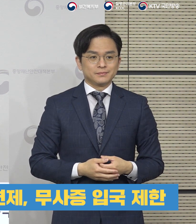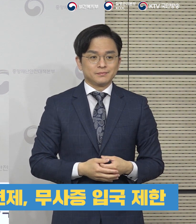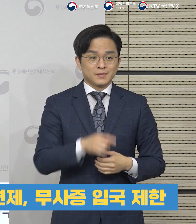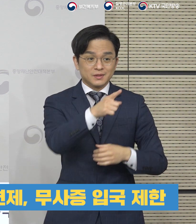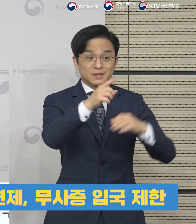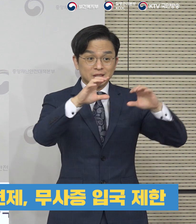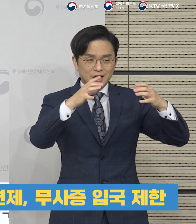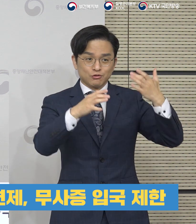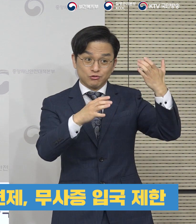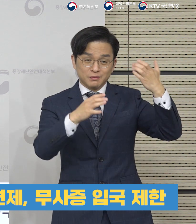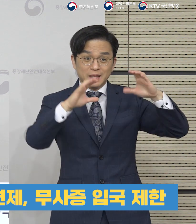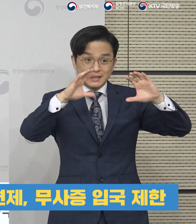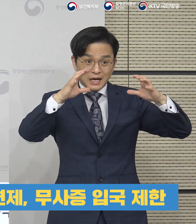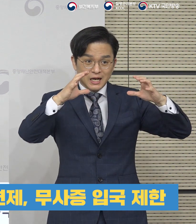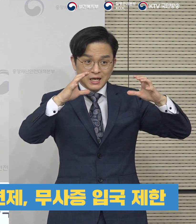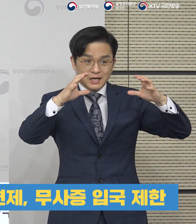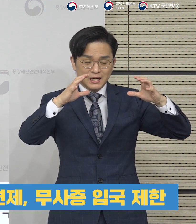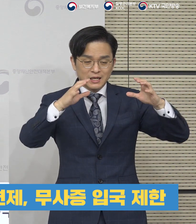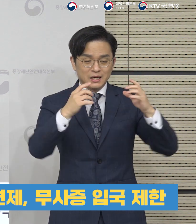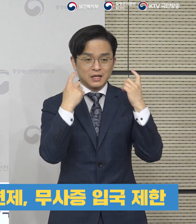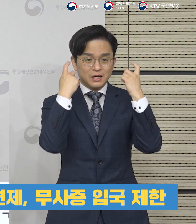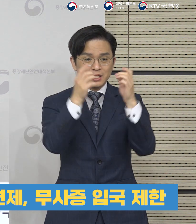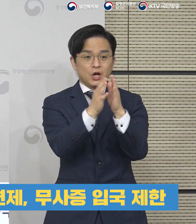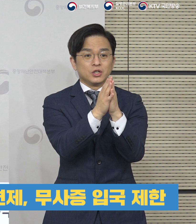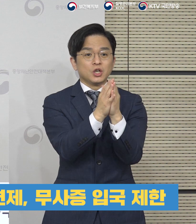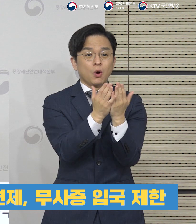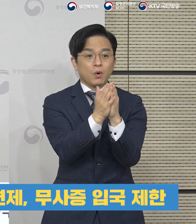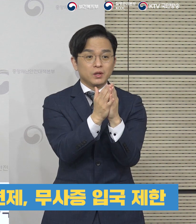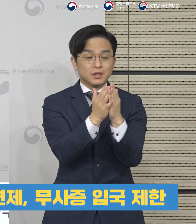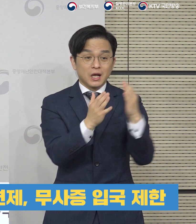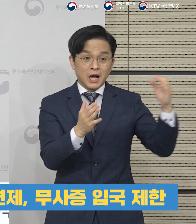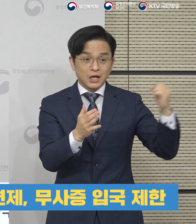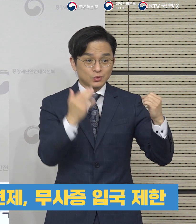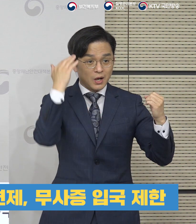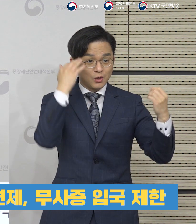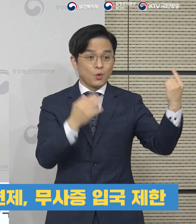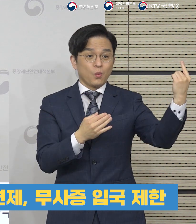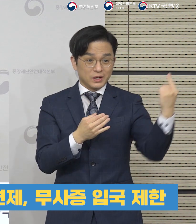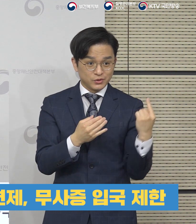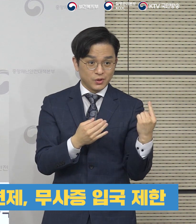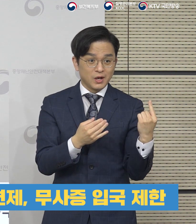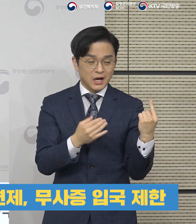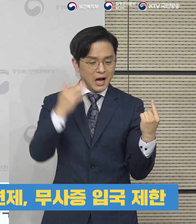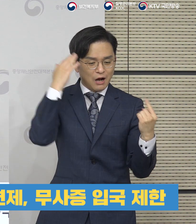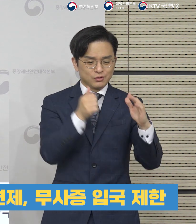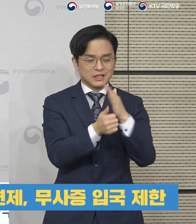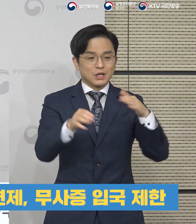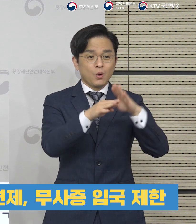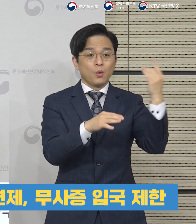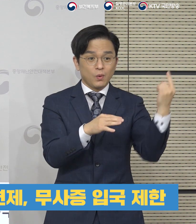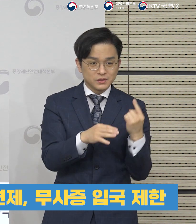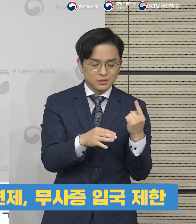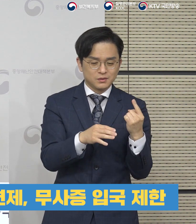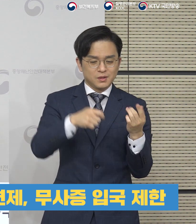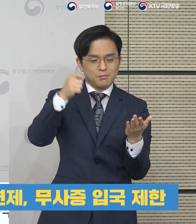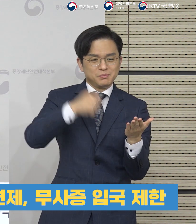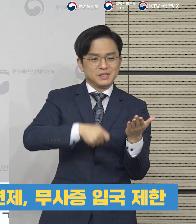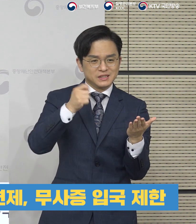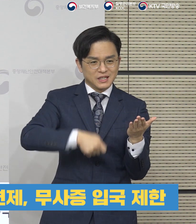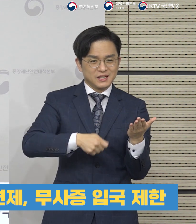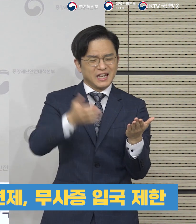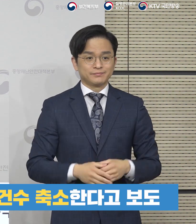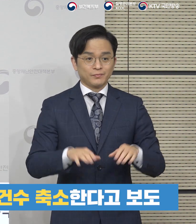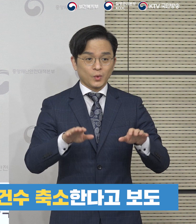됩니다. 대상국의 여권을 소지한 사람은 한국 입국할 시 한국 공간에서 사증을 발급받아야